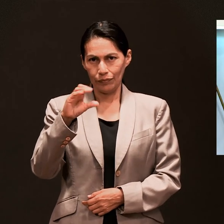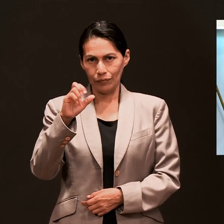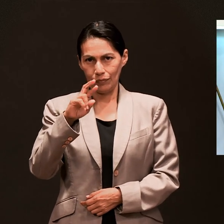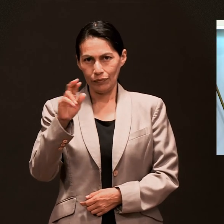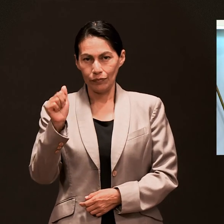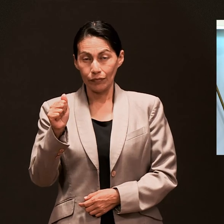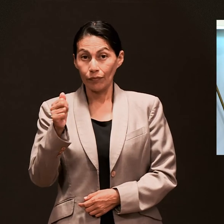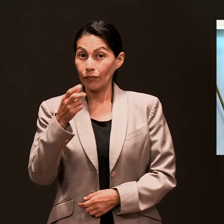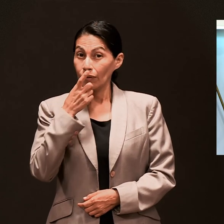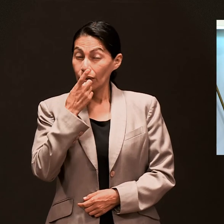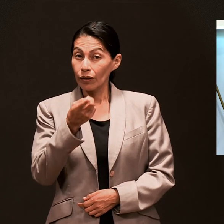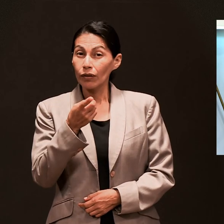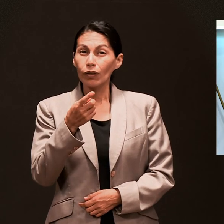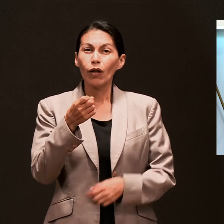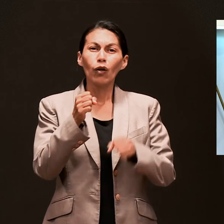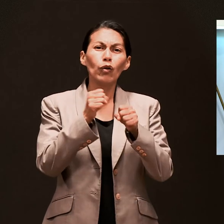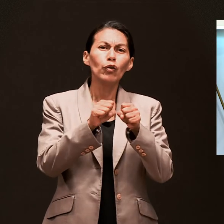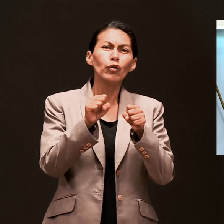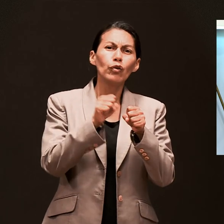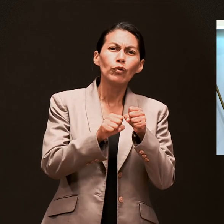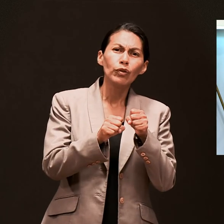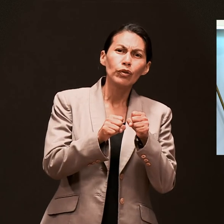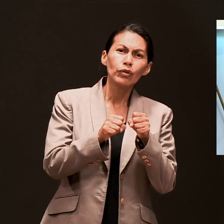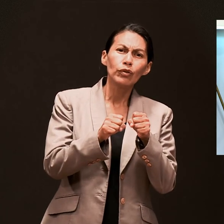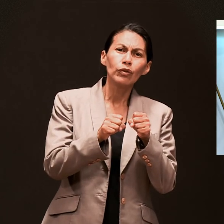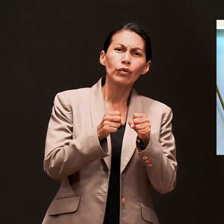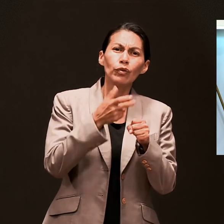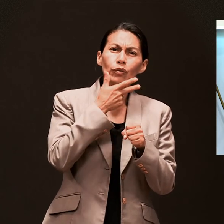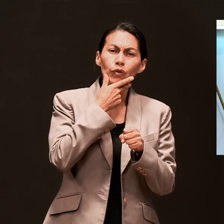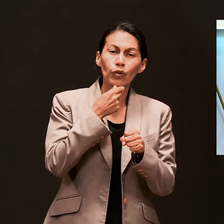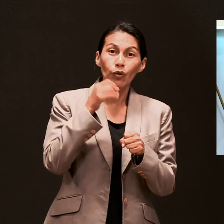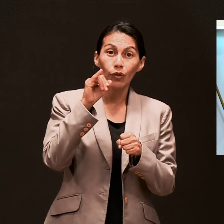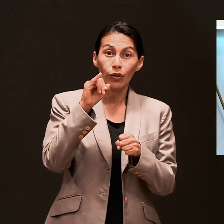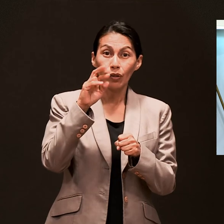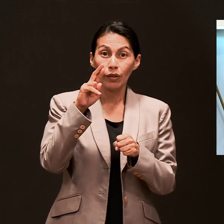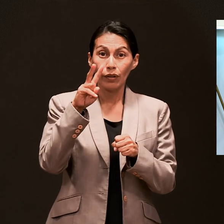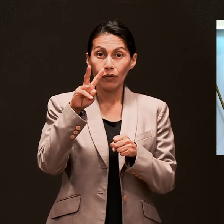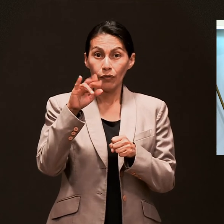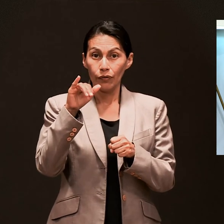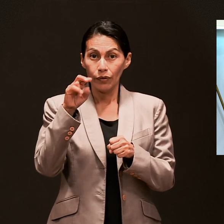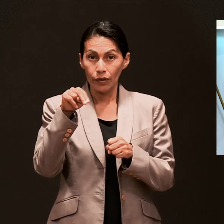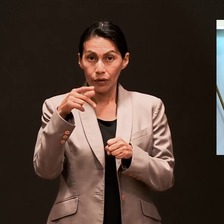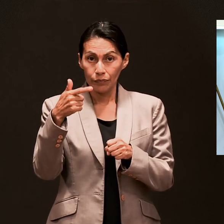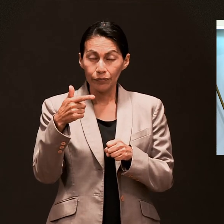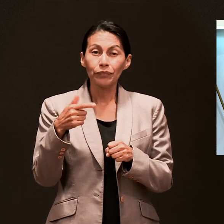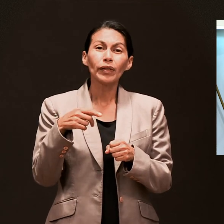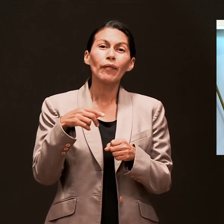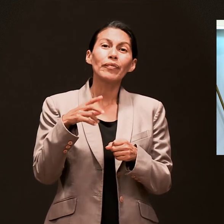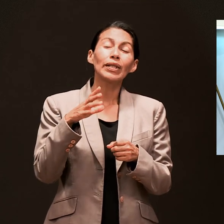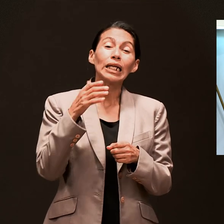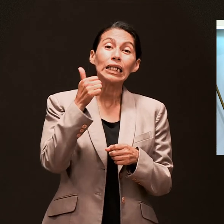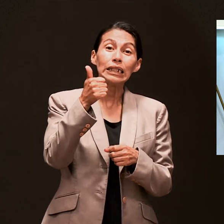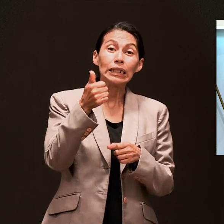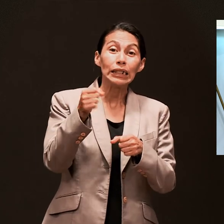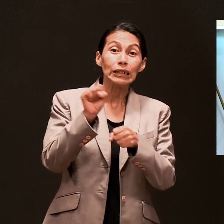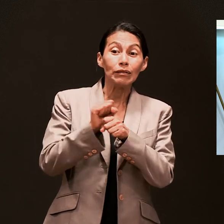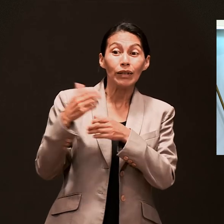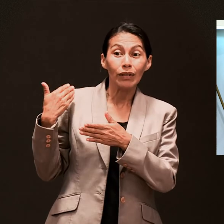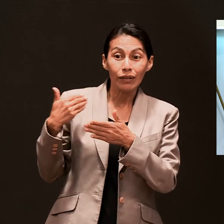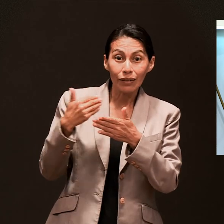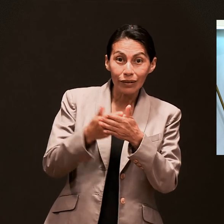Norma vizcarra queridos nos envía un mensaje diciendo que su sobrino Irving ya tiene